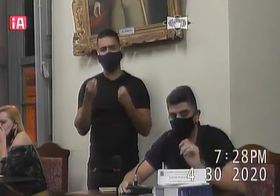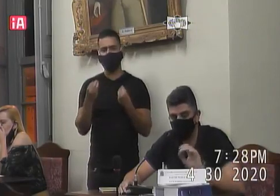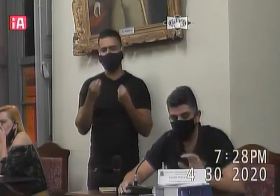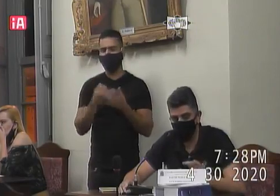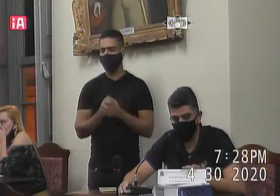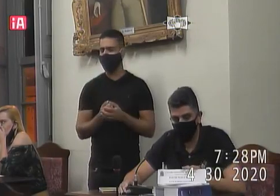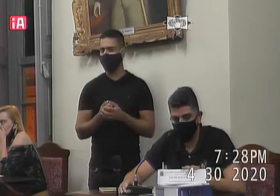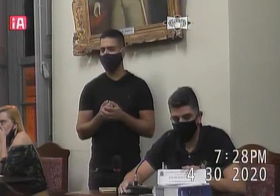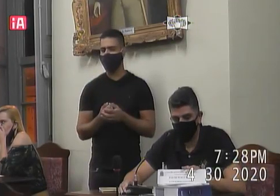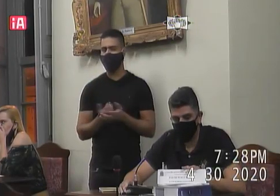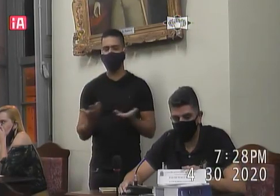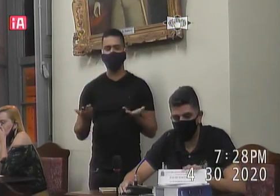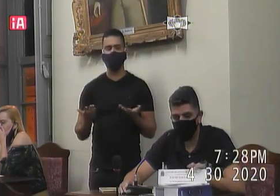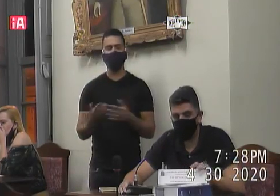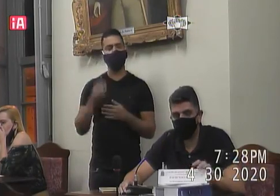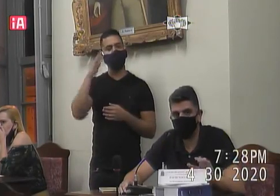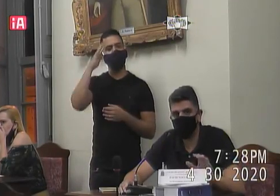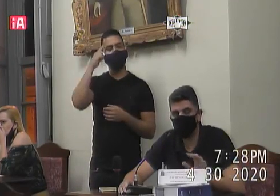a gente pensa,